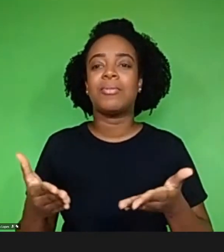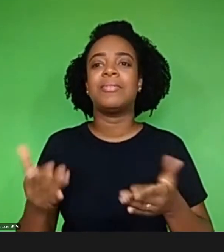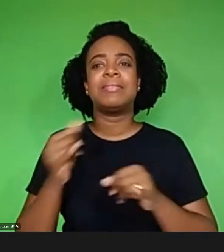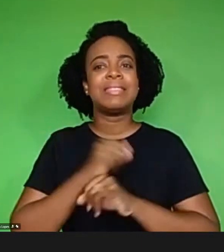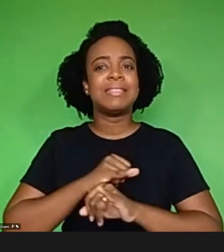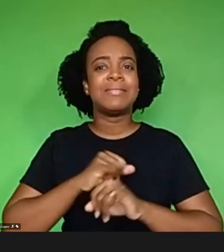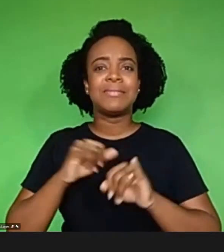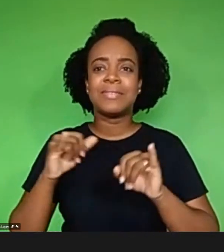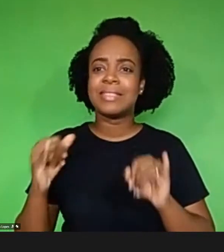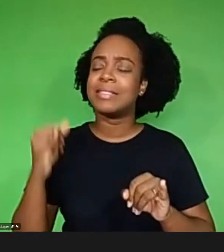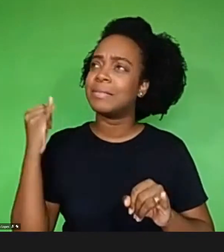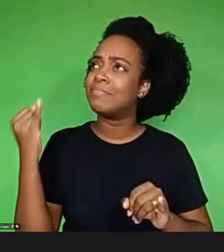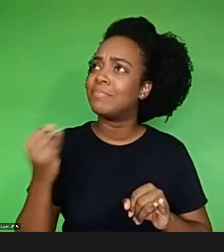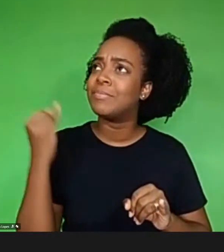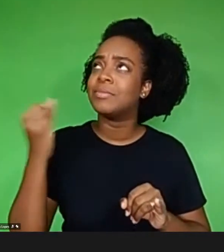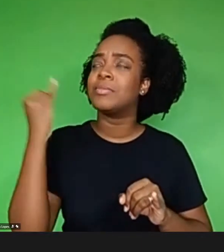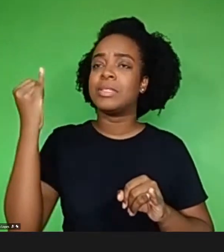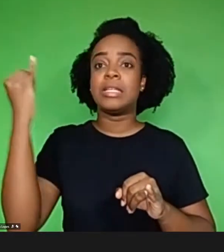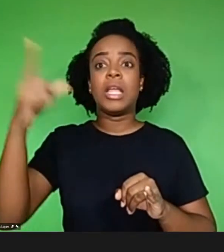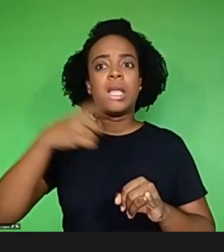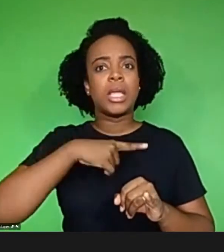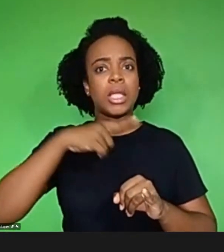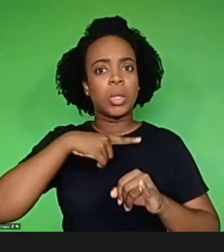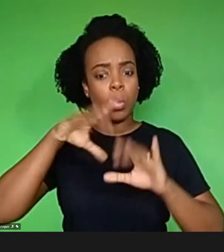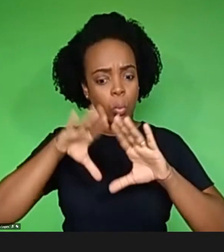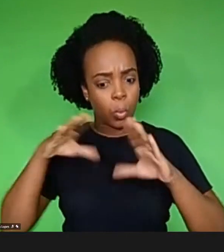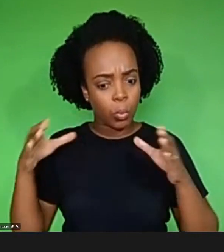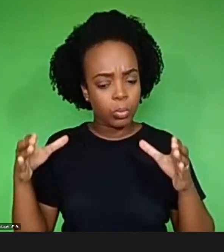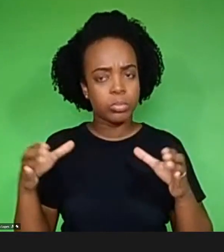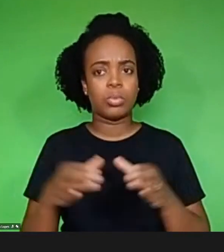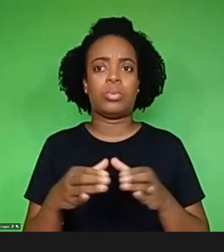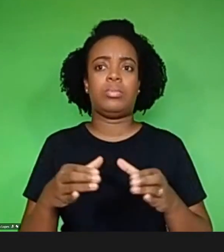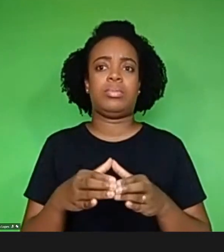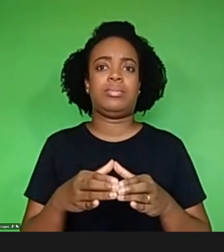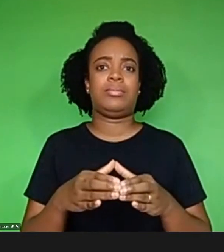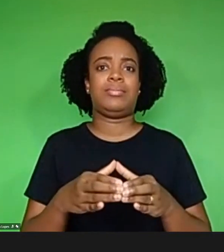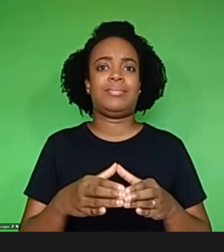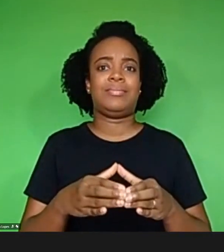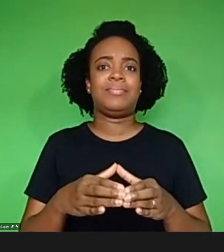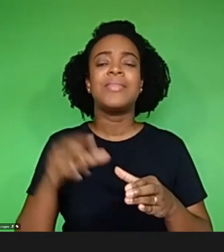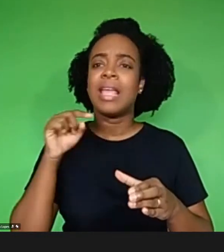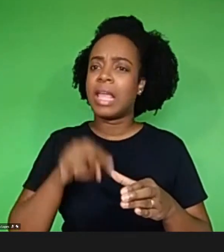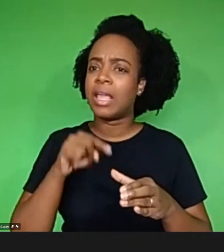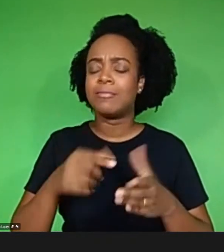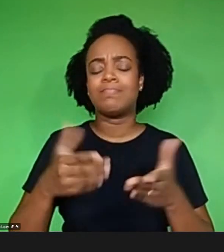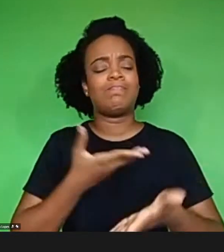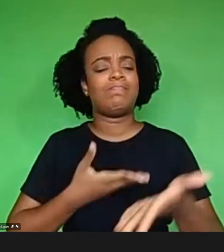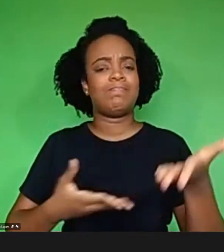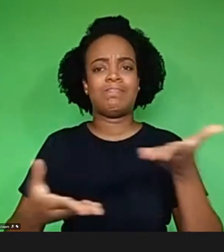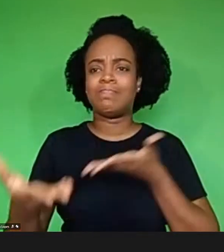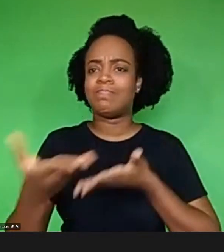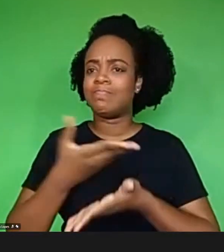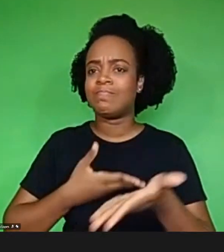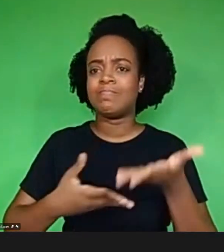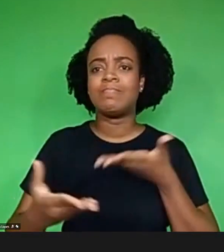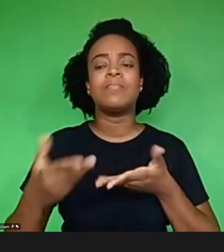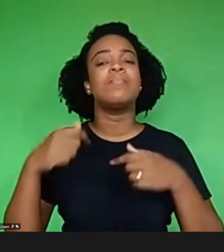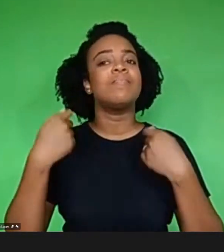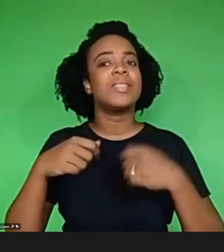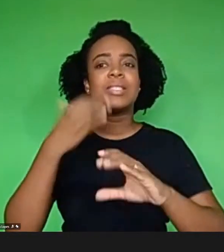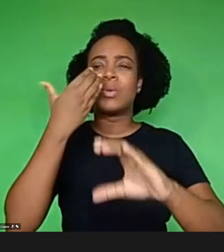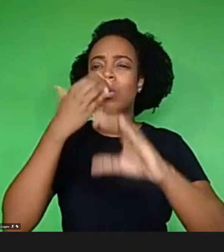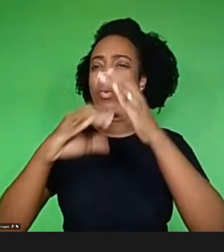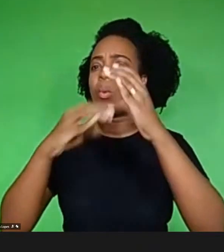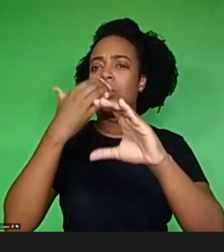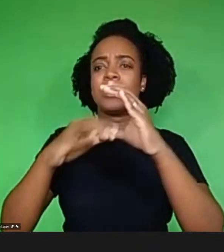aqui nessa instituição e a necessidade que esse diálogo se estabeleça entre todos. Se isso não acontecer, a gente não